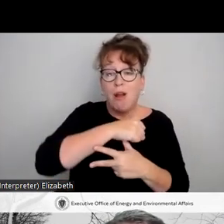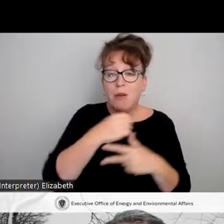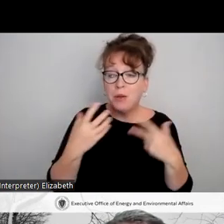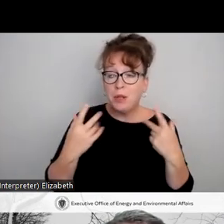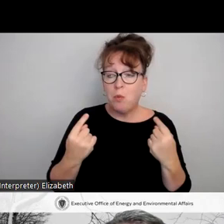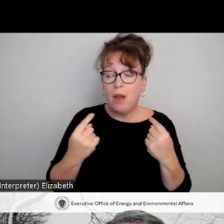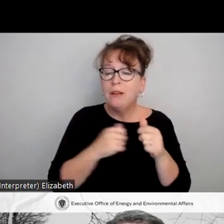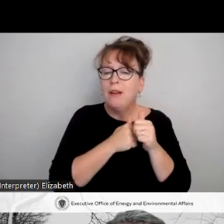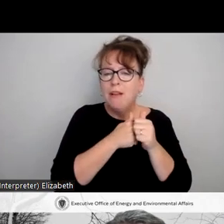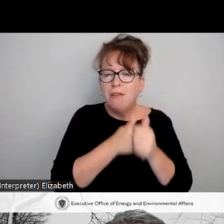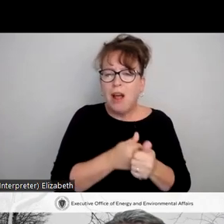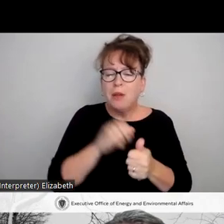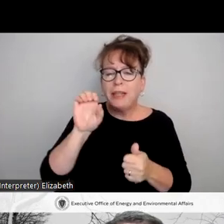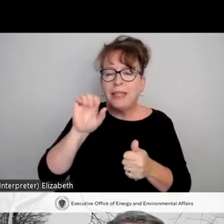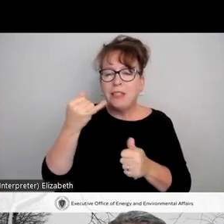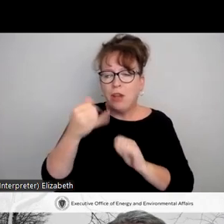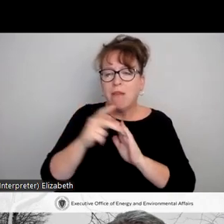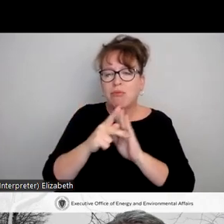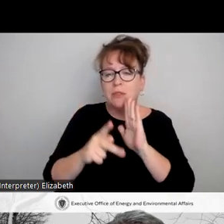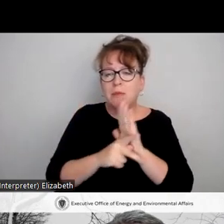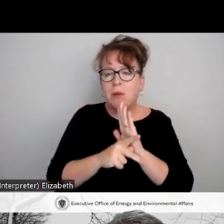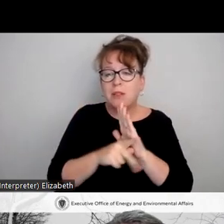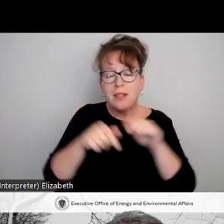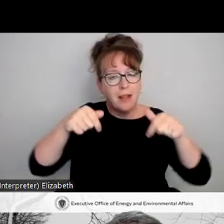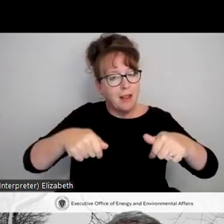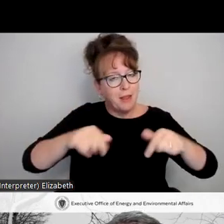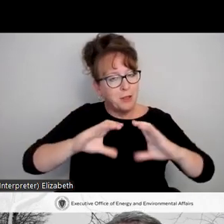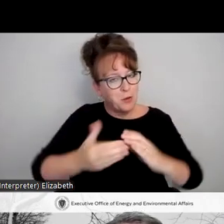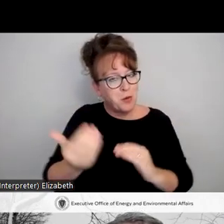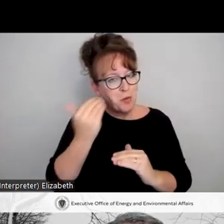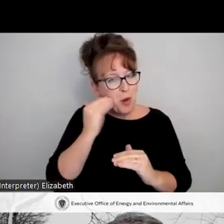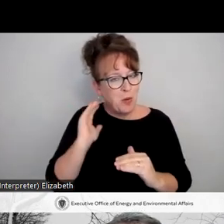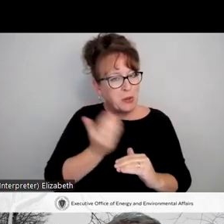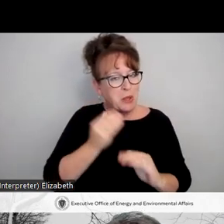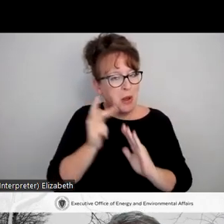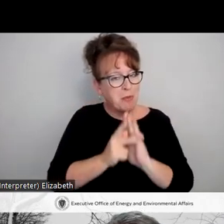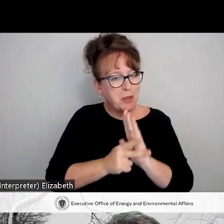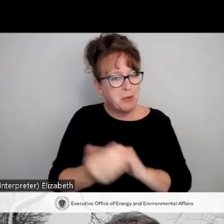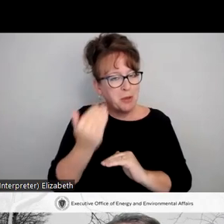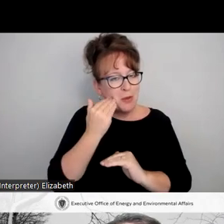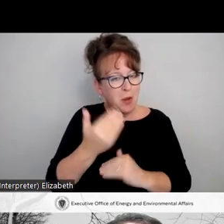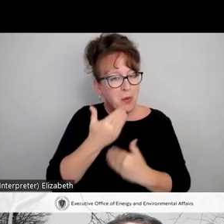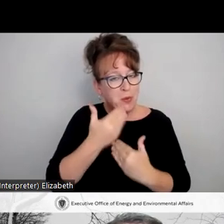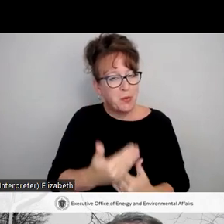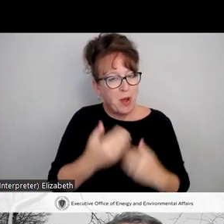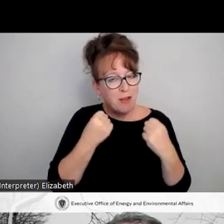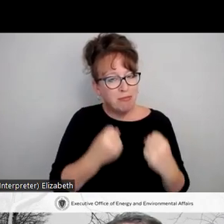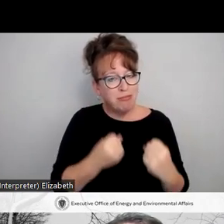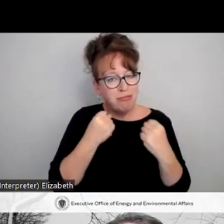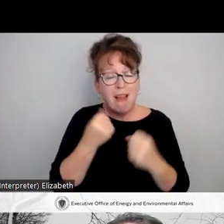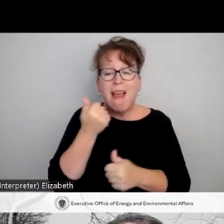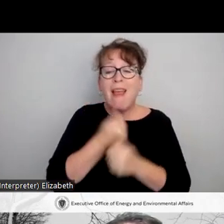la tercera prioridad de nosotros es adherirnos a los principios de Justicia ambiental